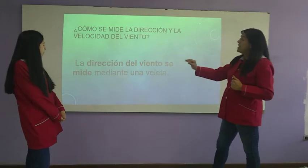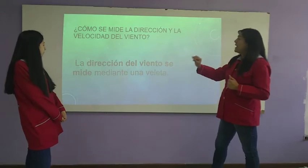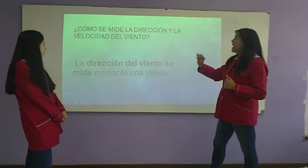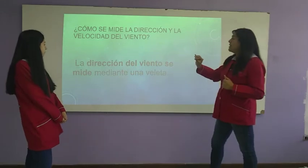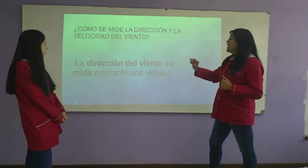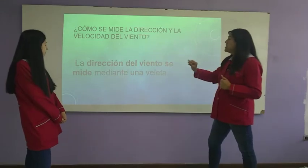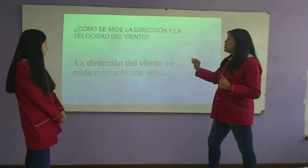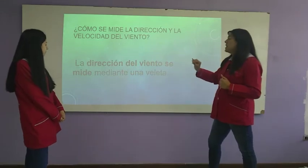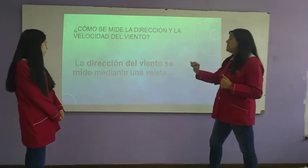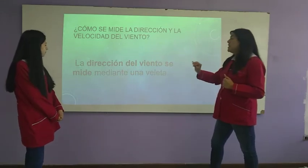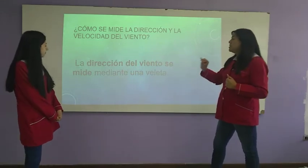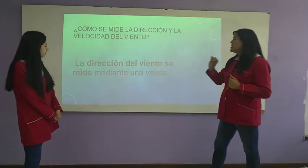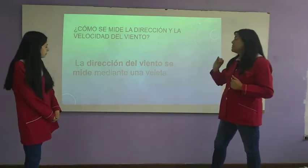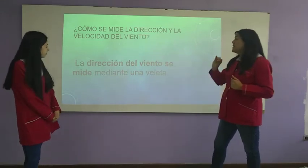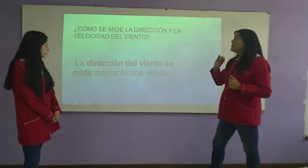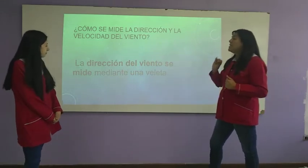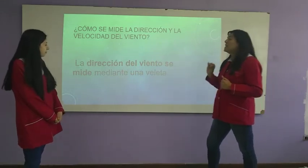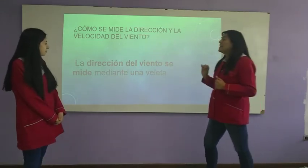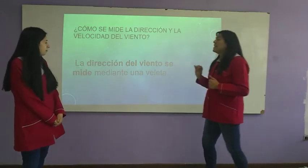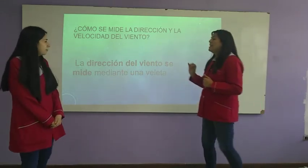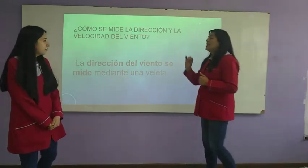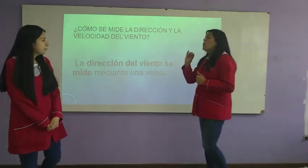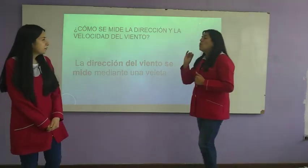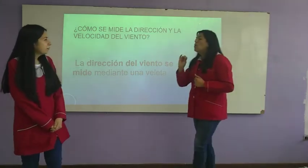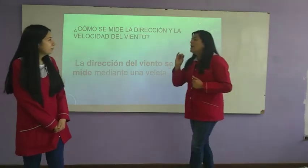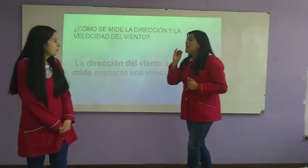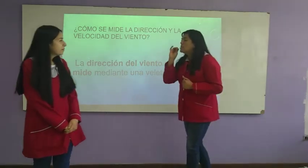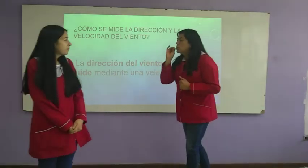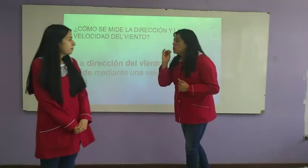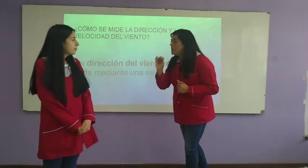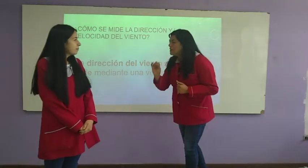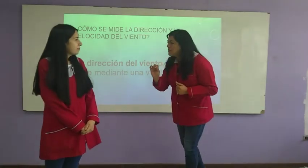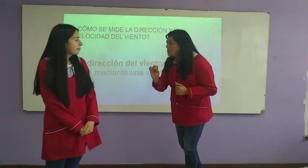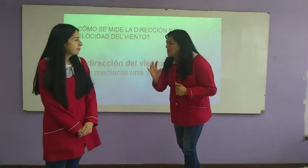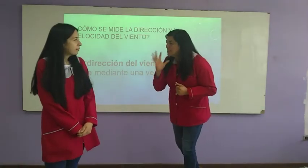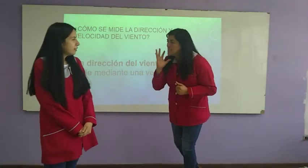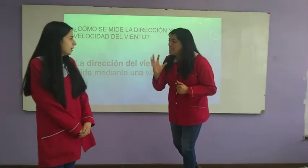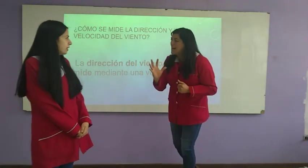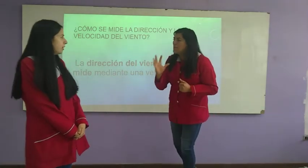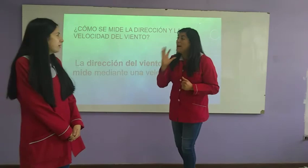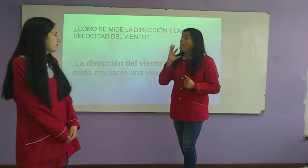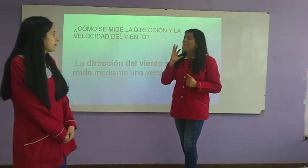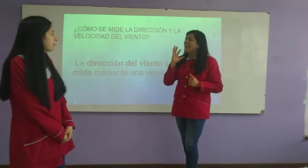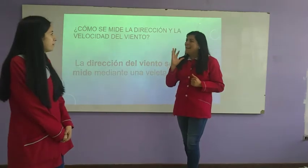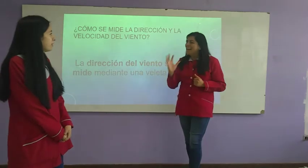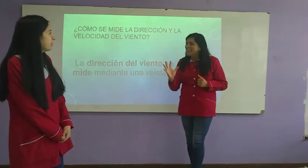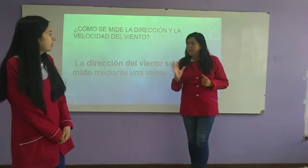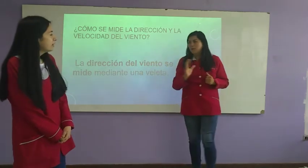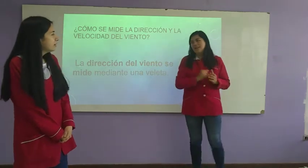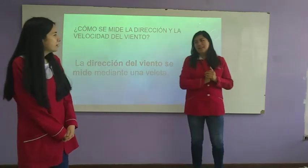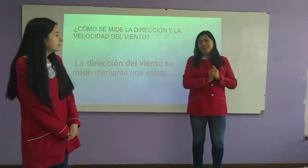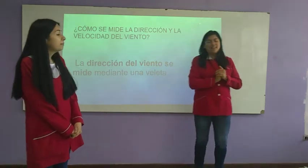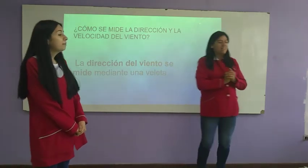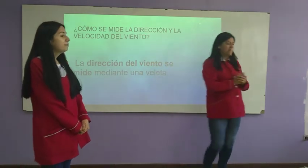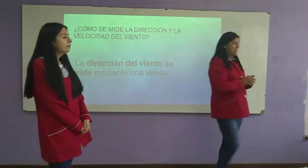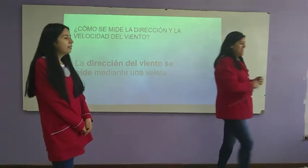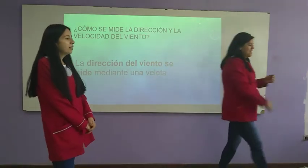La dirección del viento se mide mediante un instrumento que se llama veleta, mi hermana.